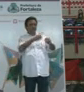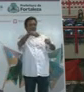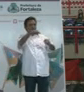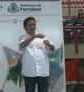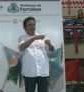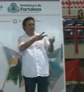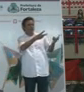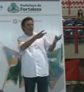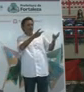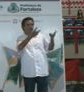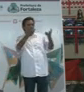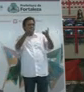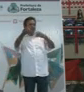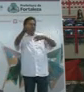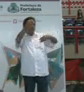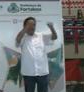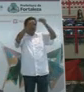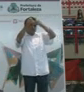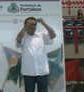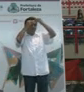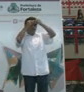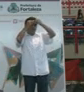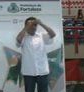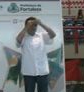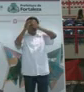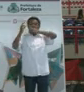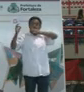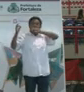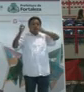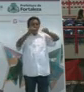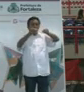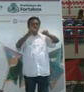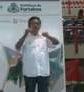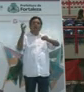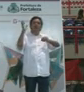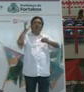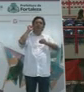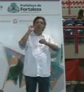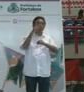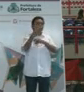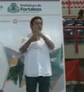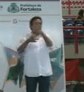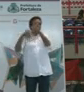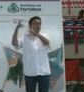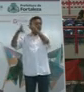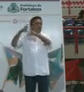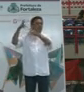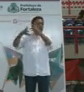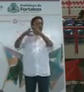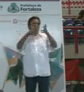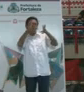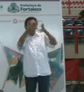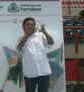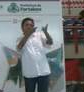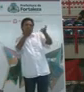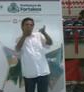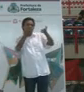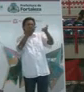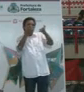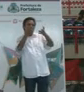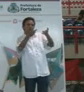vocês está armazenado aqui. Tudo que vocês ouviram dos professores, ou querendo ouvir ou não, ou